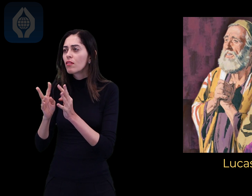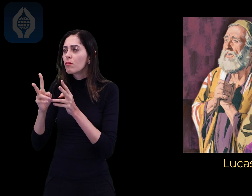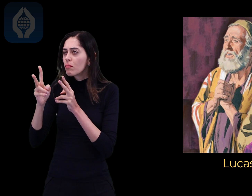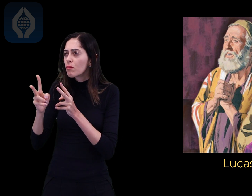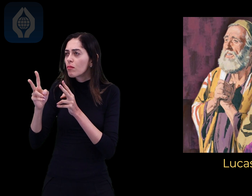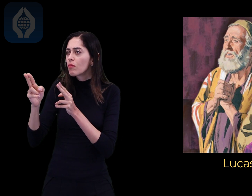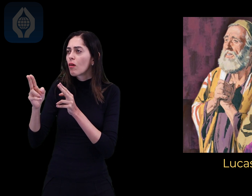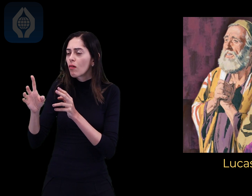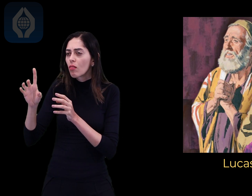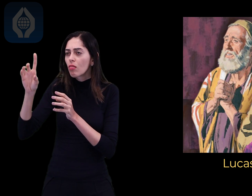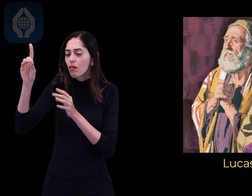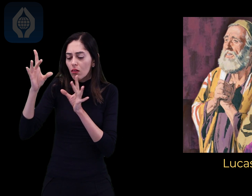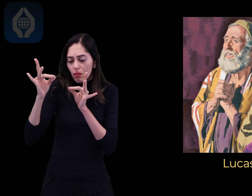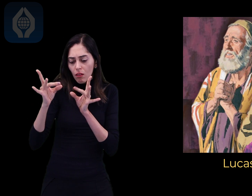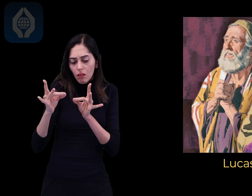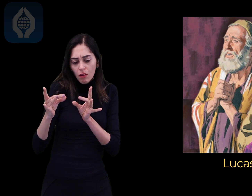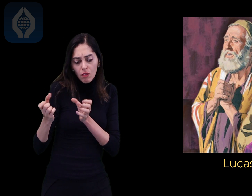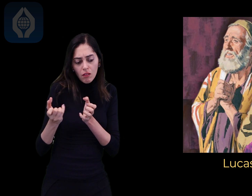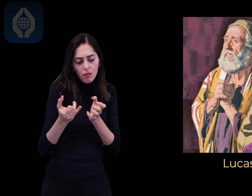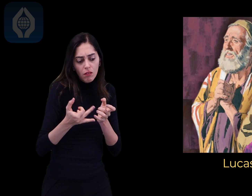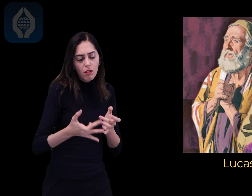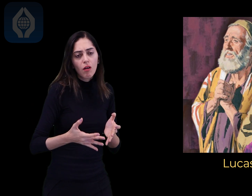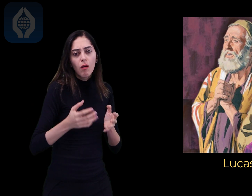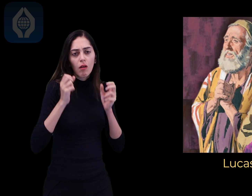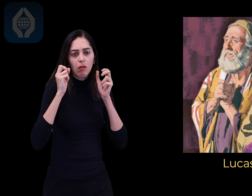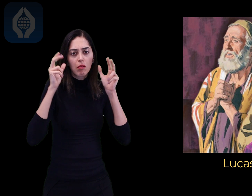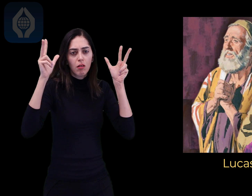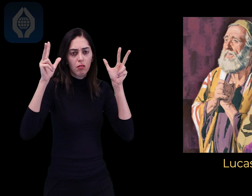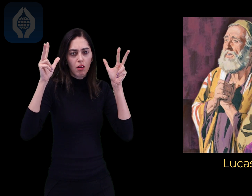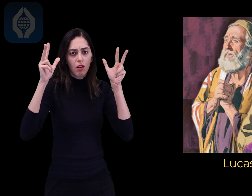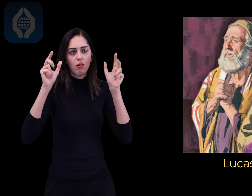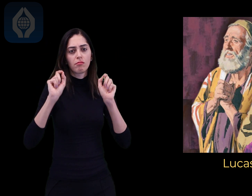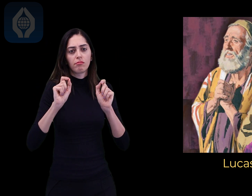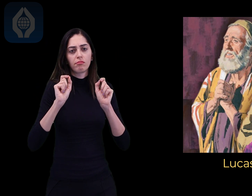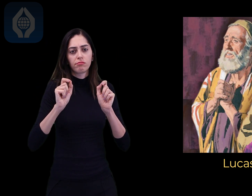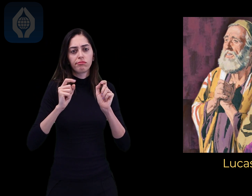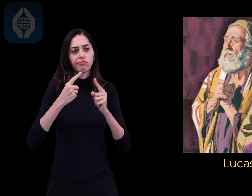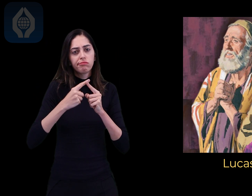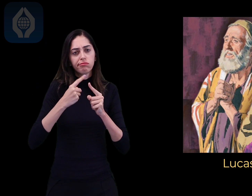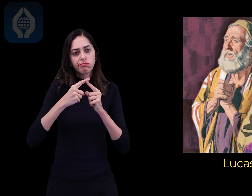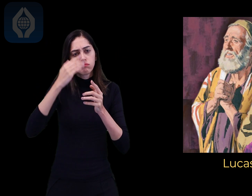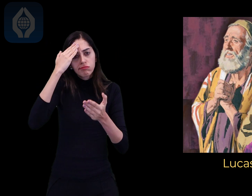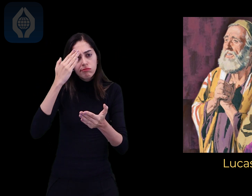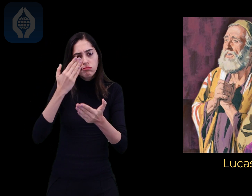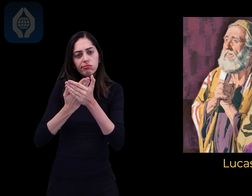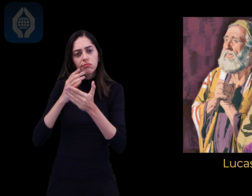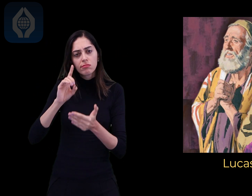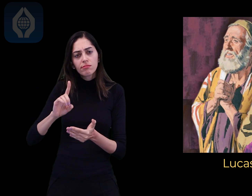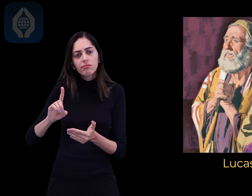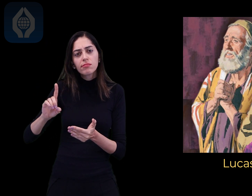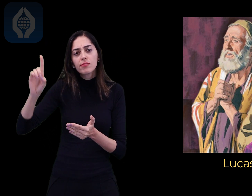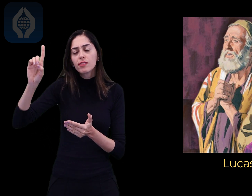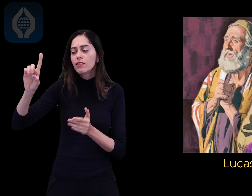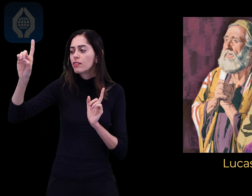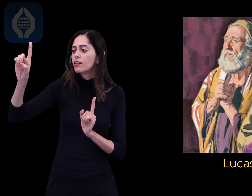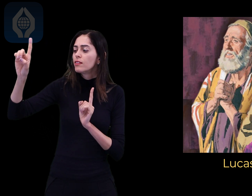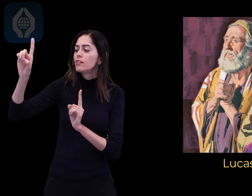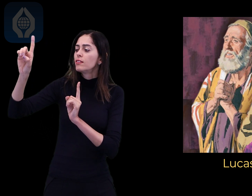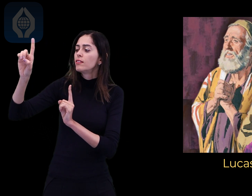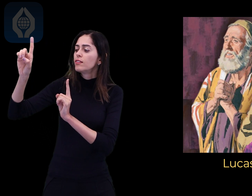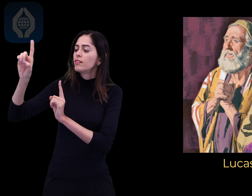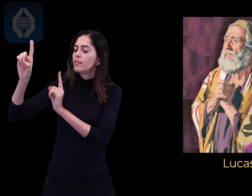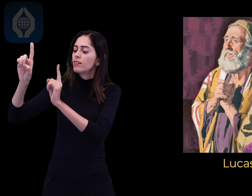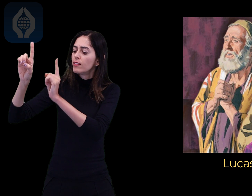Porque eles confiavam em Deus e se aproximavam dele de modo que lhes tinha dito, Deus o aceitou exatamente